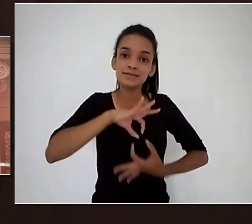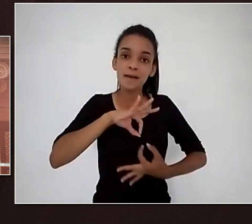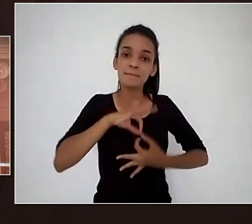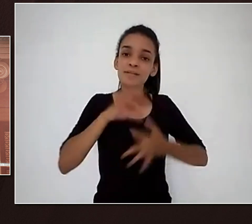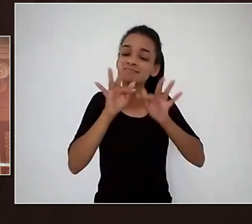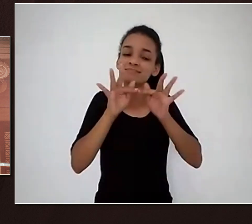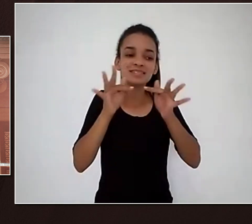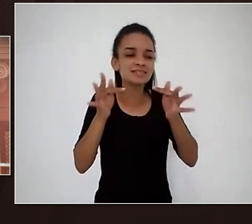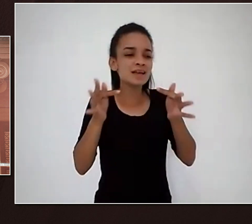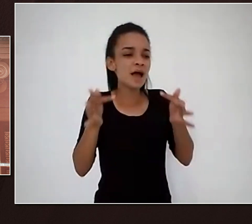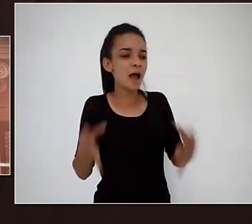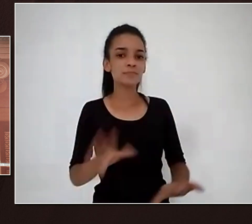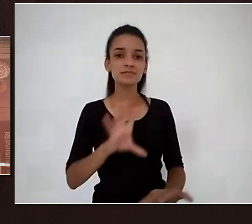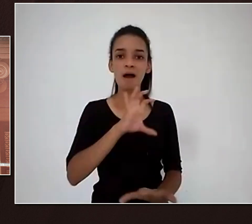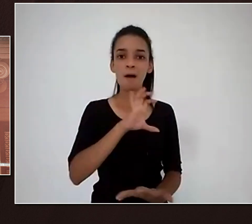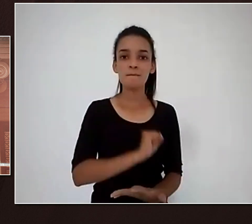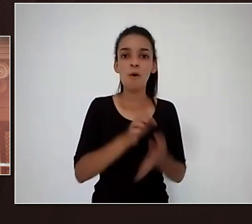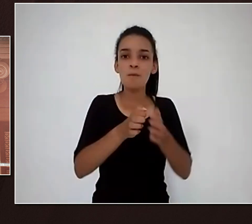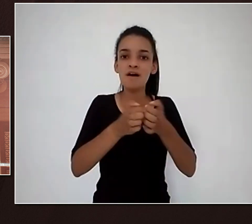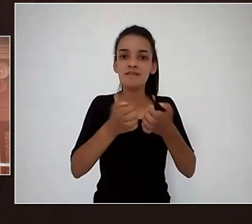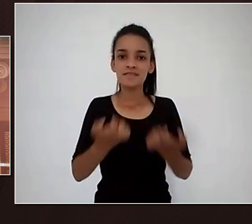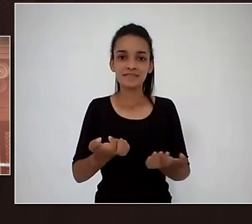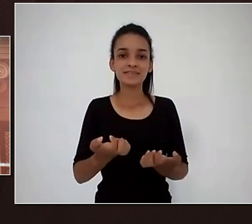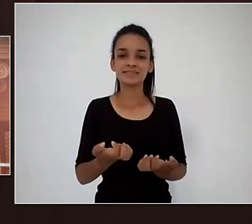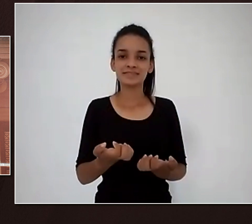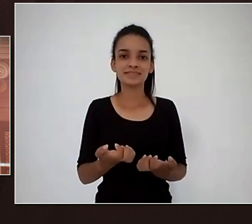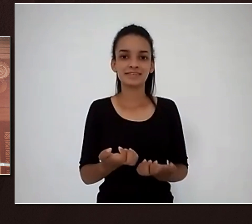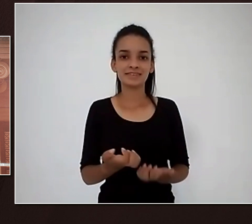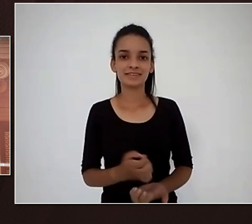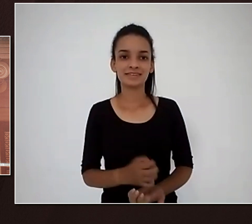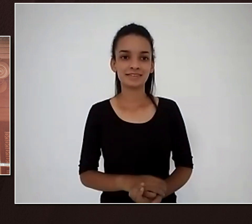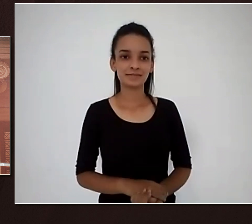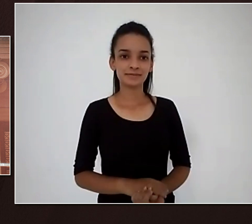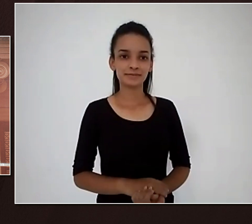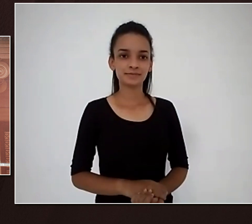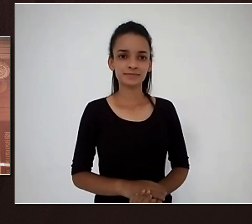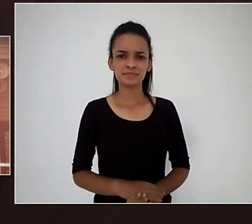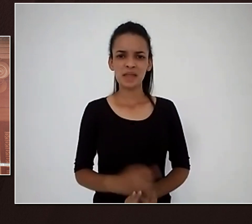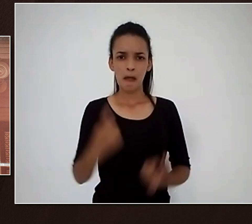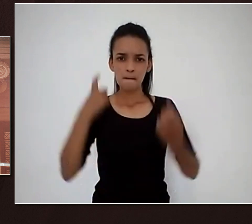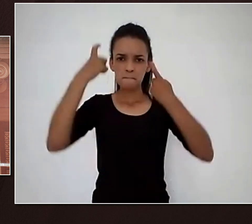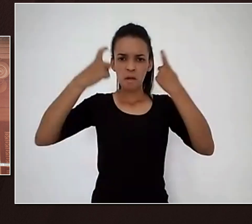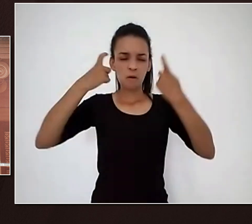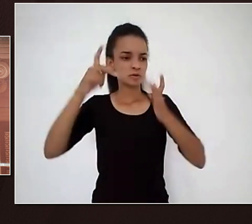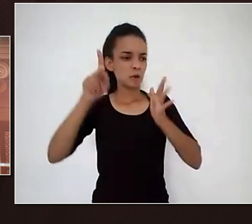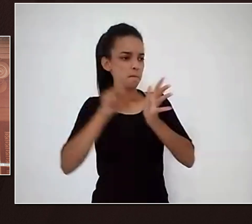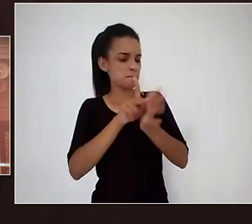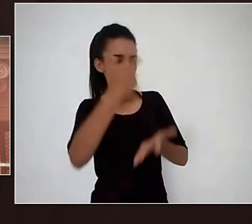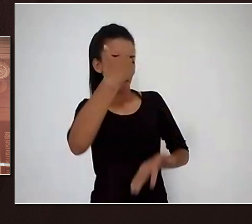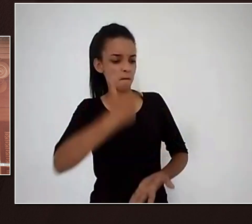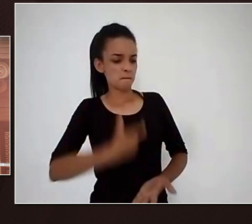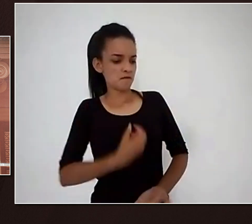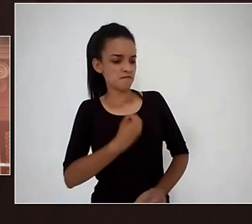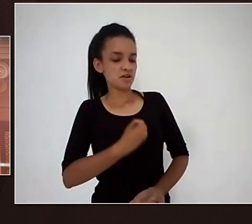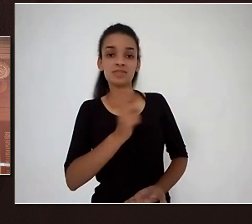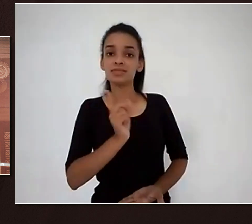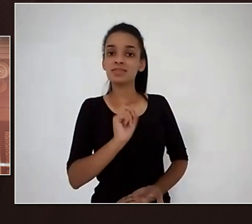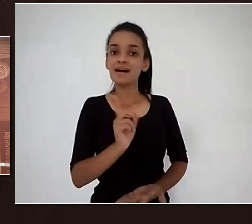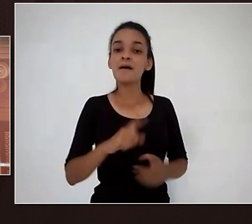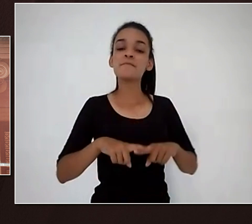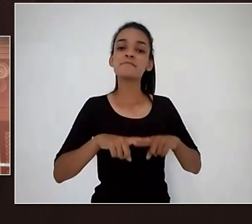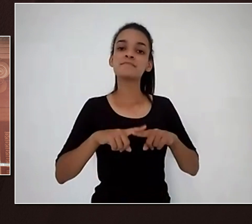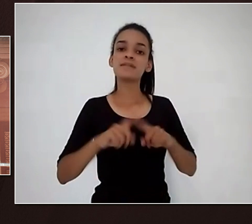pelo evangelho, não se preocupar consigo mesmo, sabe? Então, são exemplos de ações